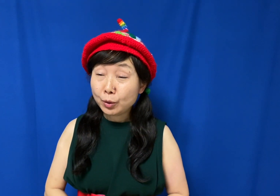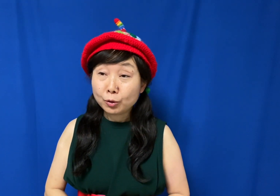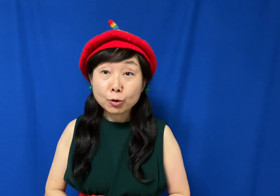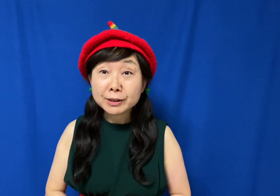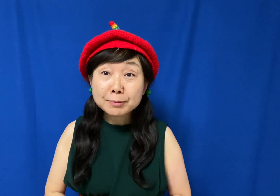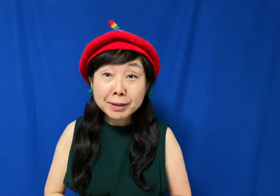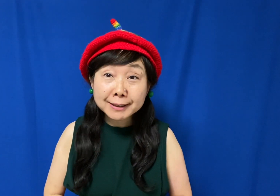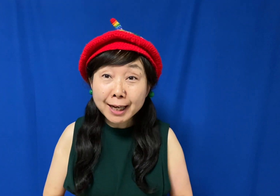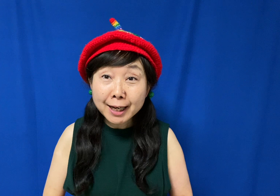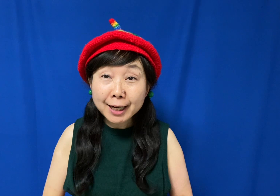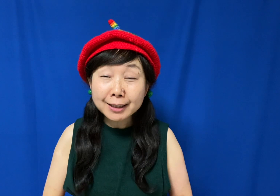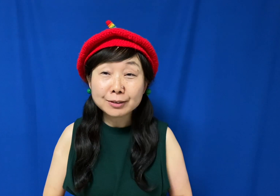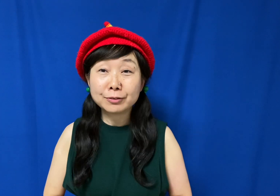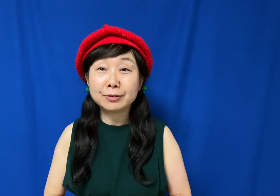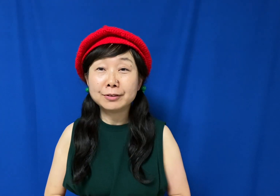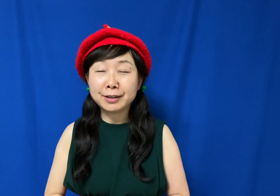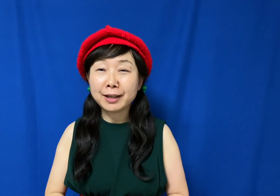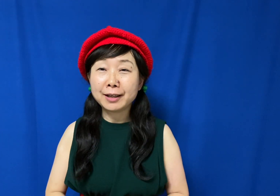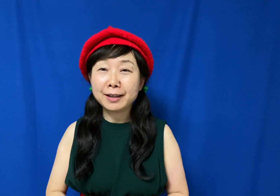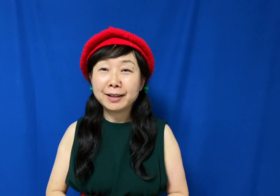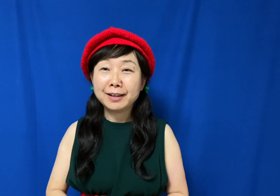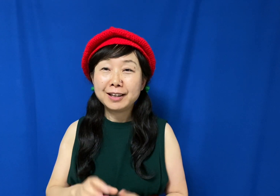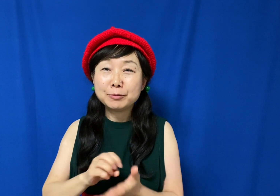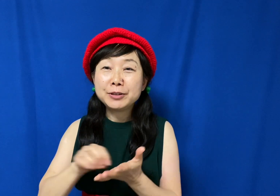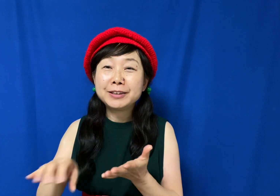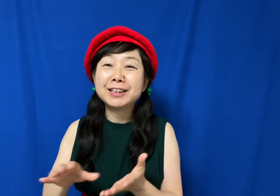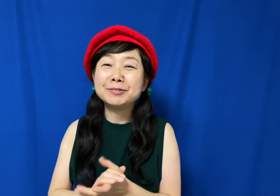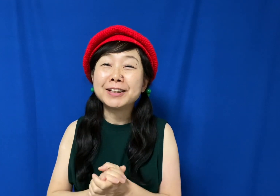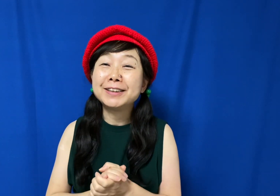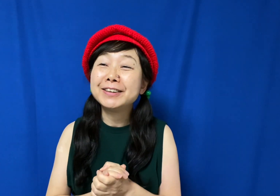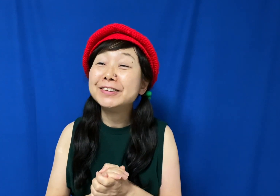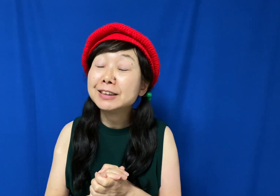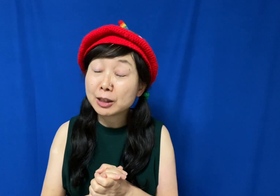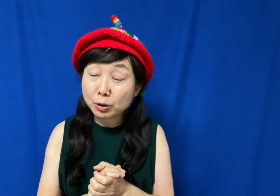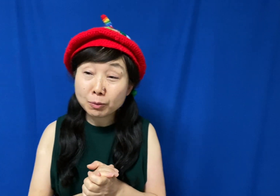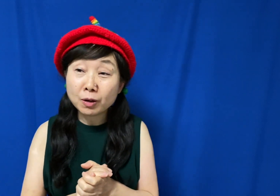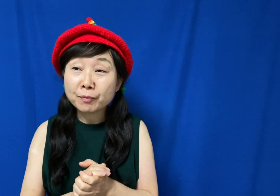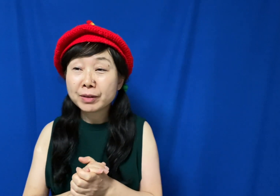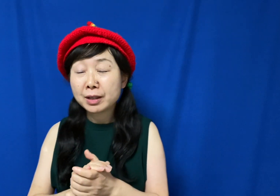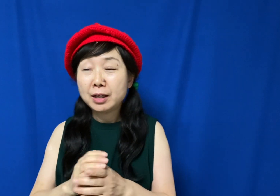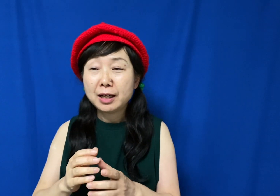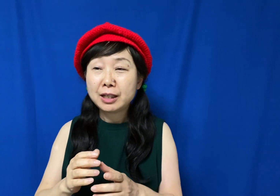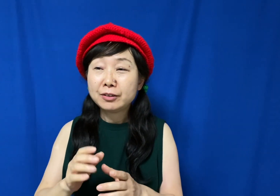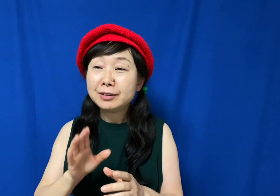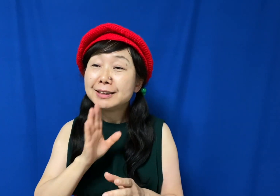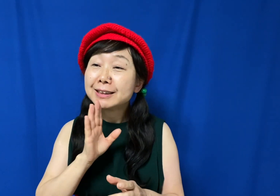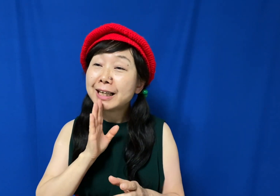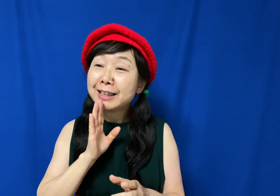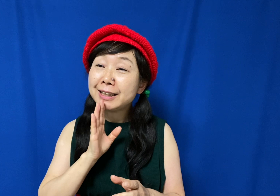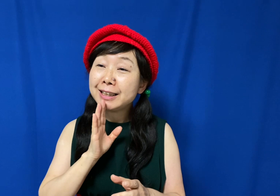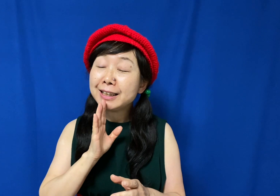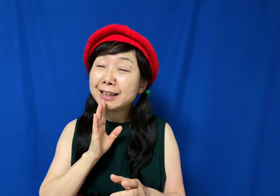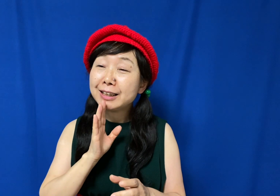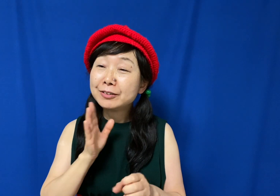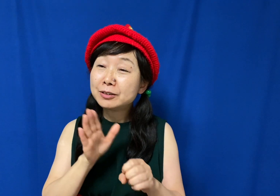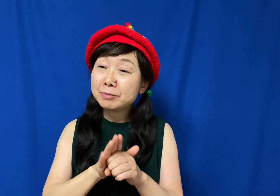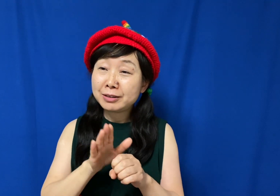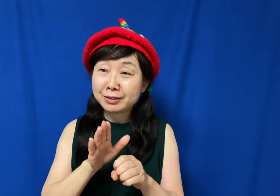小島さんところね、省いてしまってるんですけども、実際に含めるとし